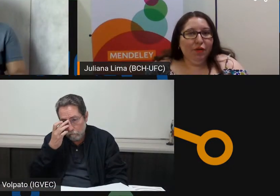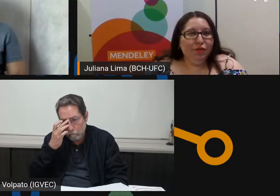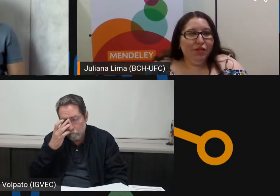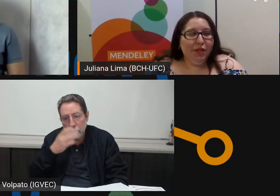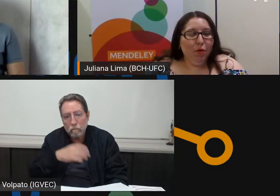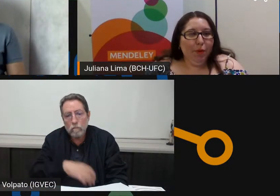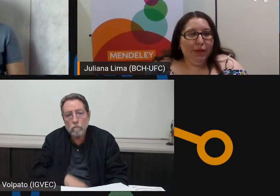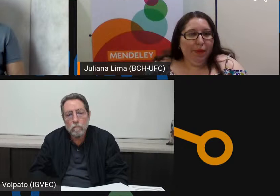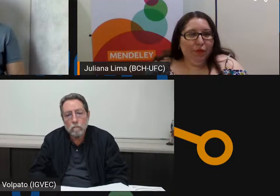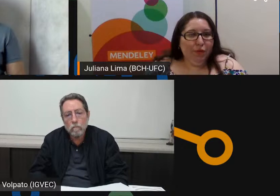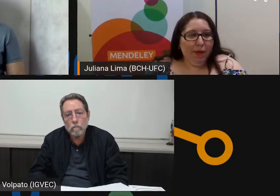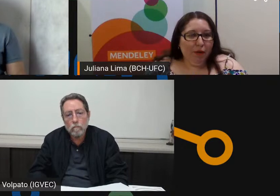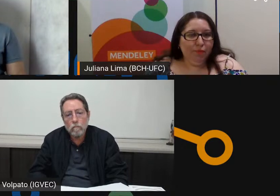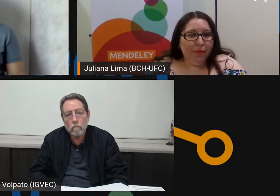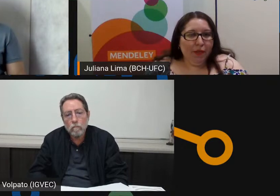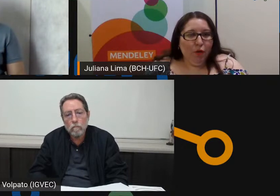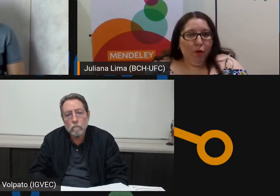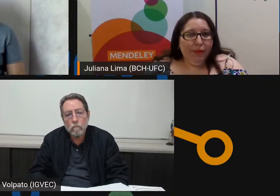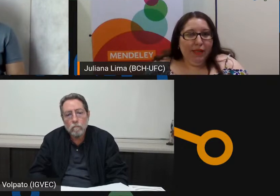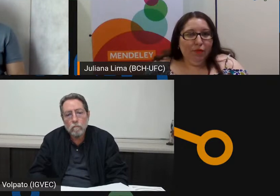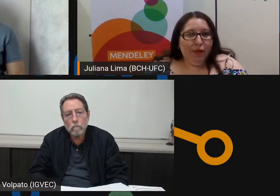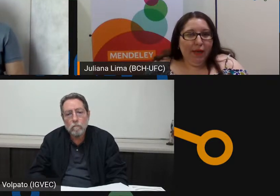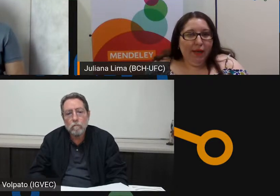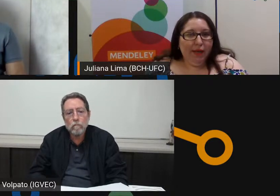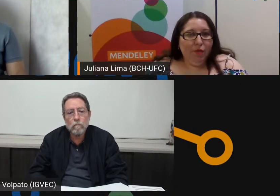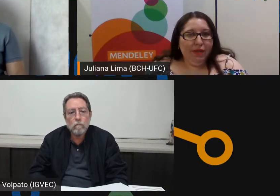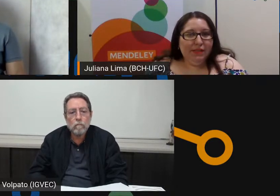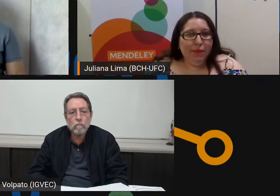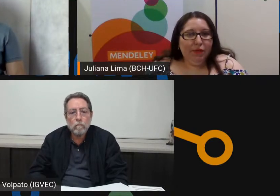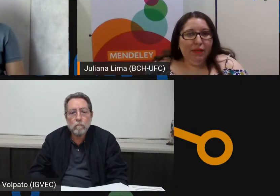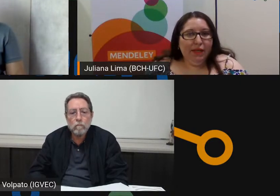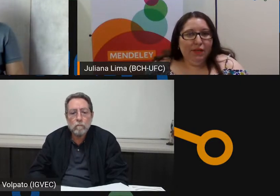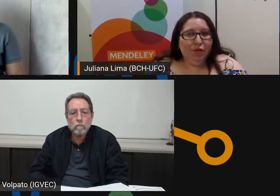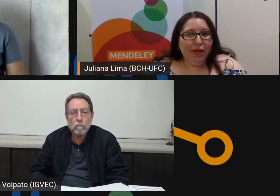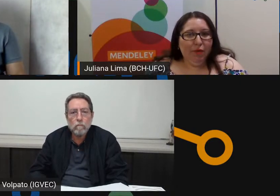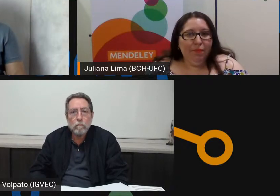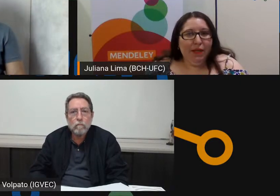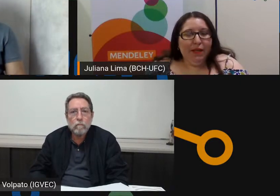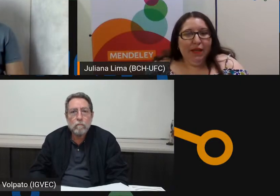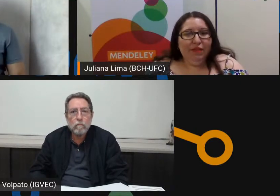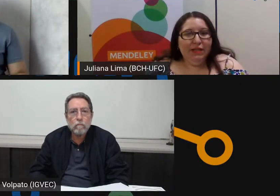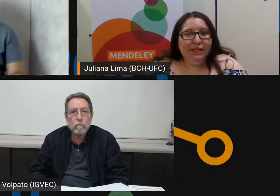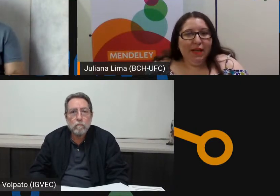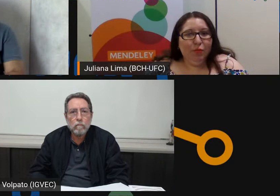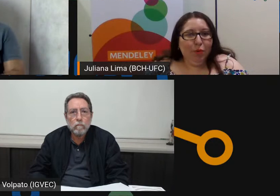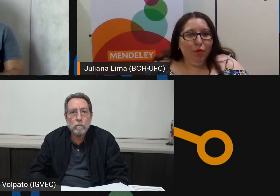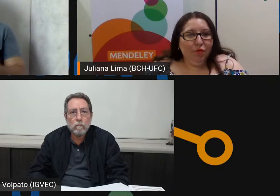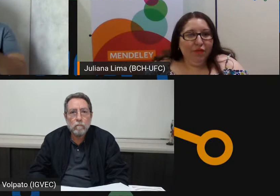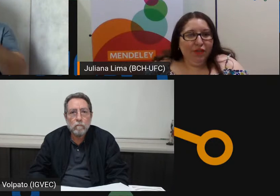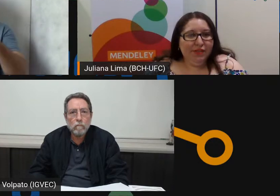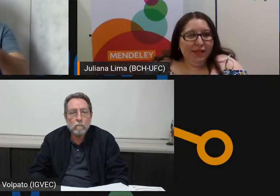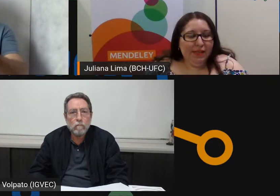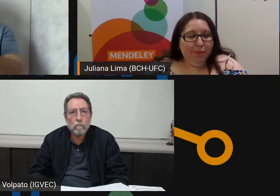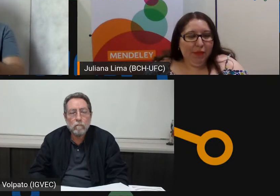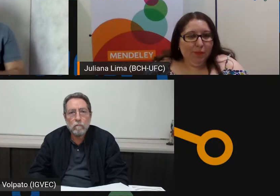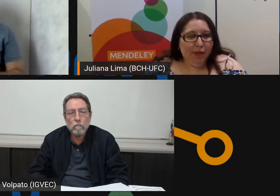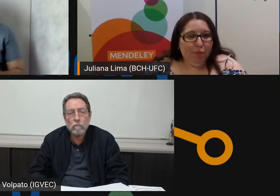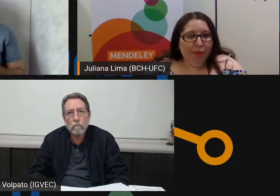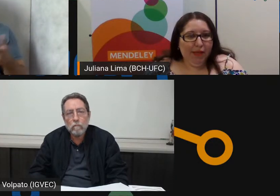estudou fisiologia e comportamento animal, obtendo reconhecimento internacional, evidenciado por